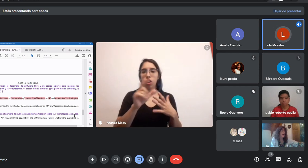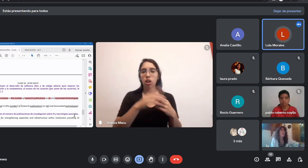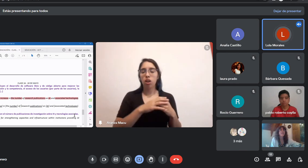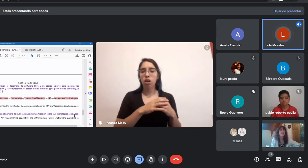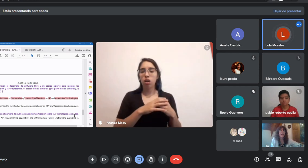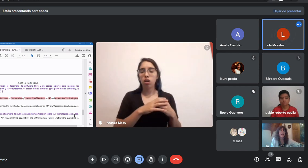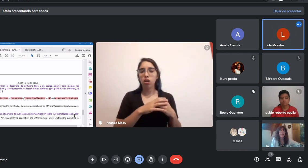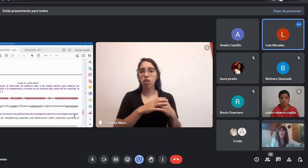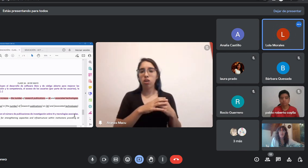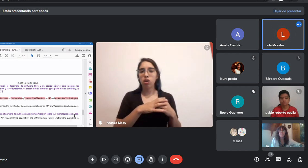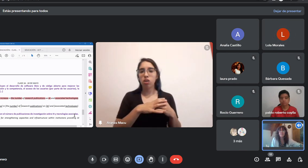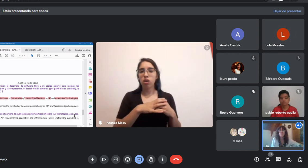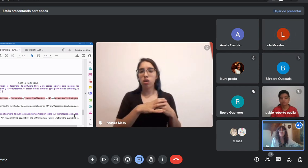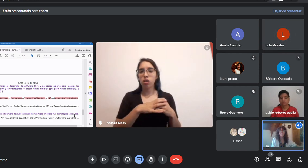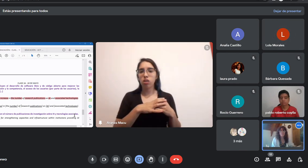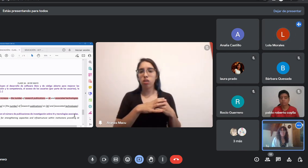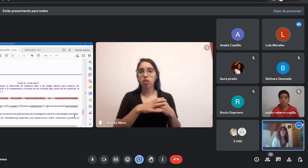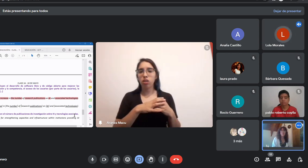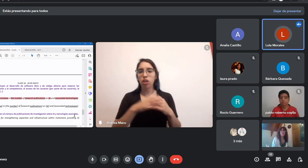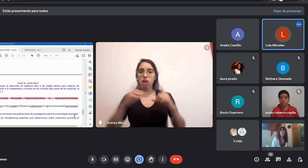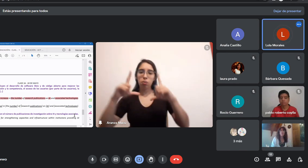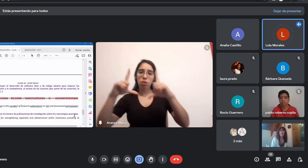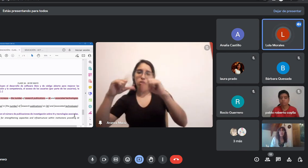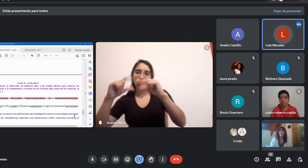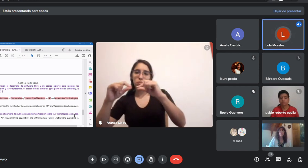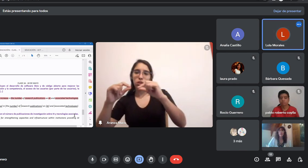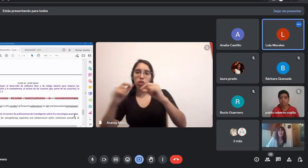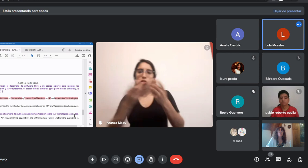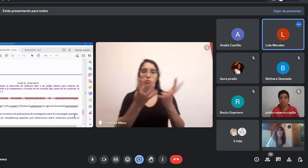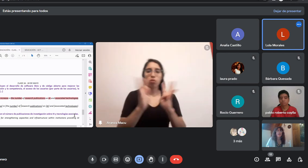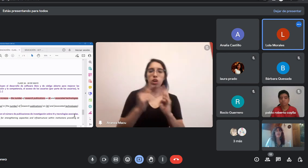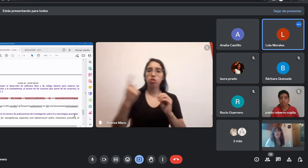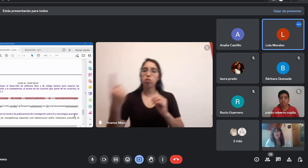la cantidad. Está bien. Sí. Bien. Bien.